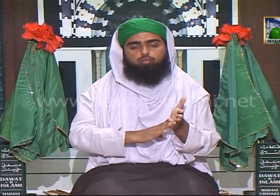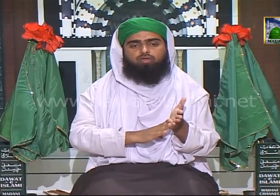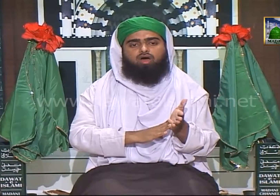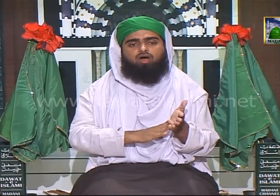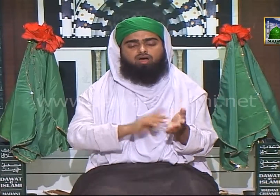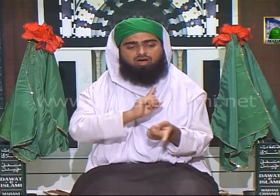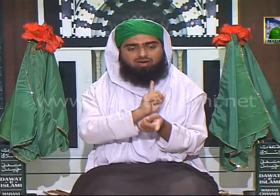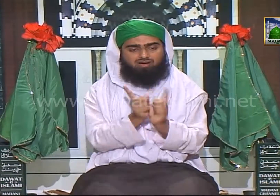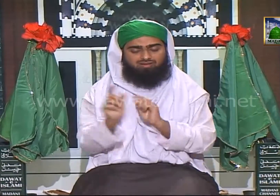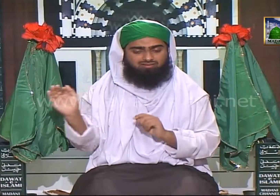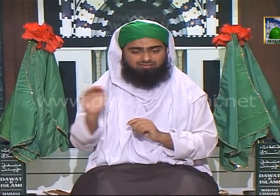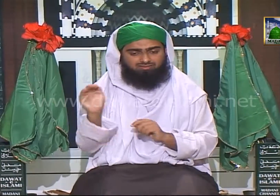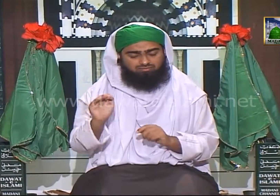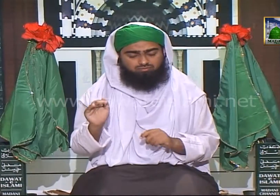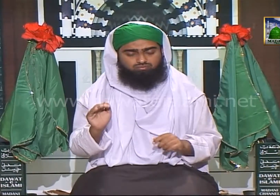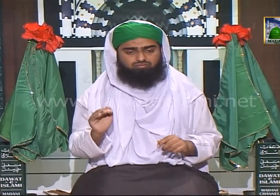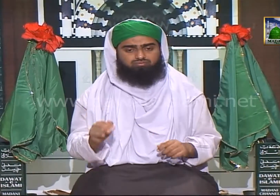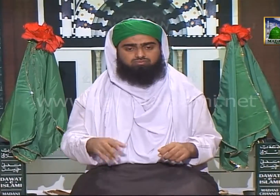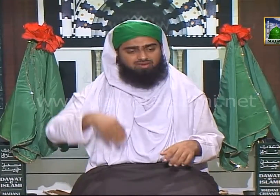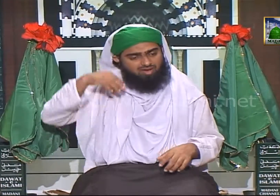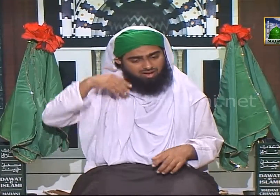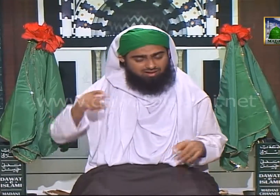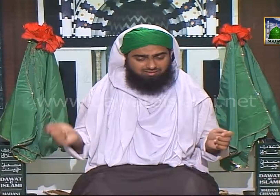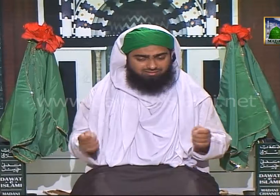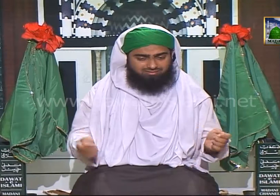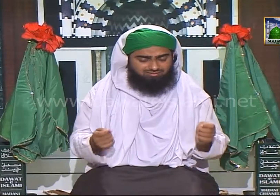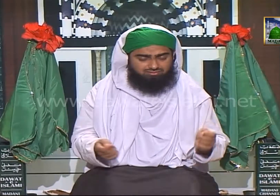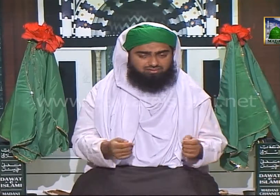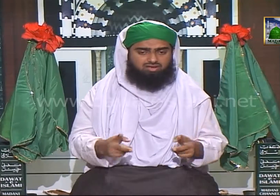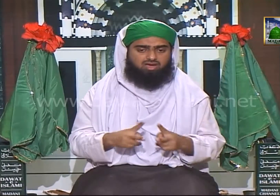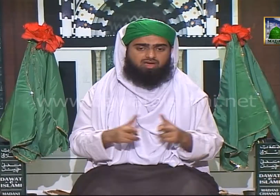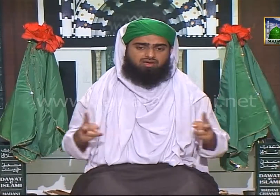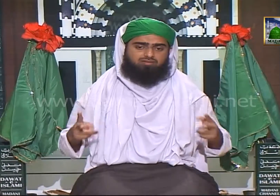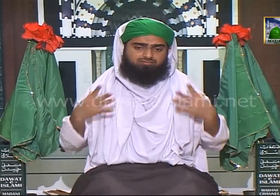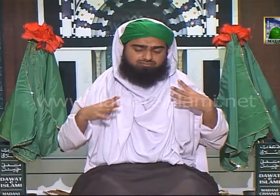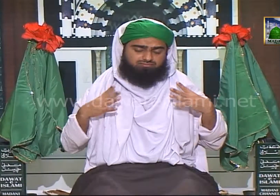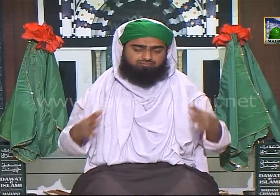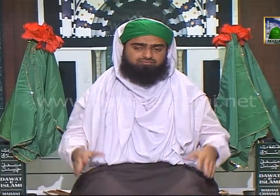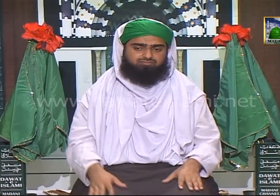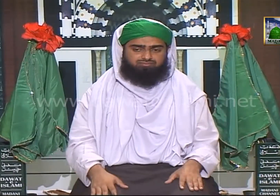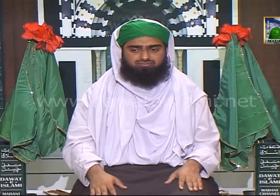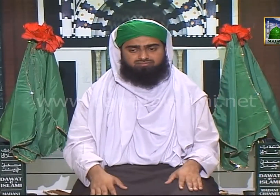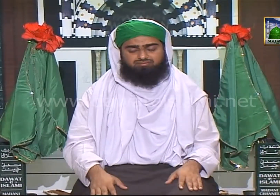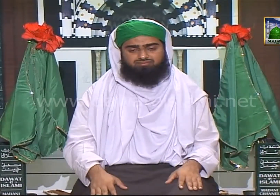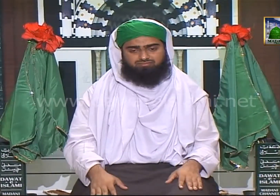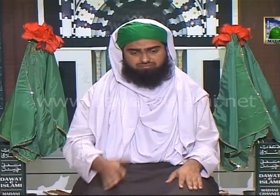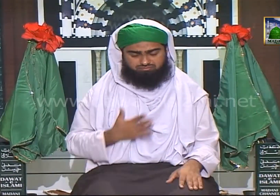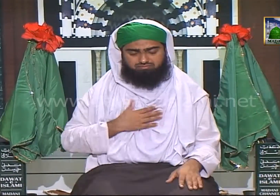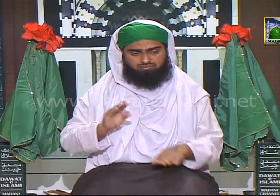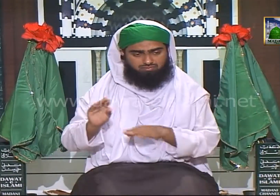بھیڑ بکریاں چرائی، تقریباً کچھ نہ کچھ وقت کے لیے، جب ہمارے سرکار نے چرائی تو اس قسم کا کوئی کام کرے اس کو گھٹیا نہیں سمجھنا چاہیے۔ میں